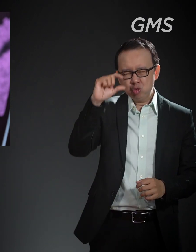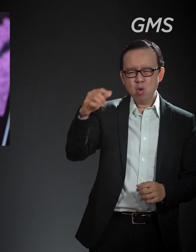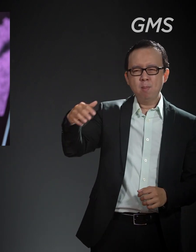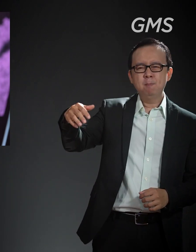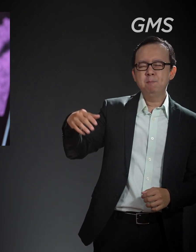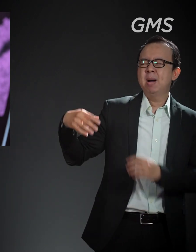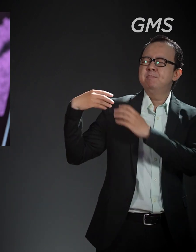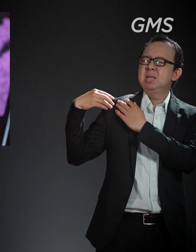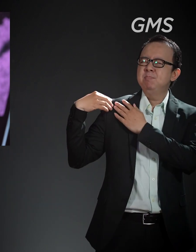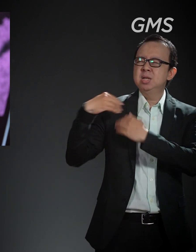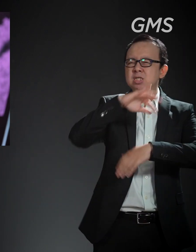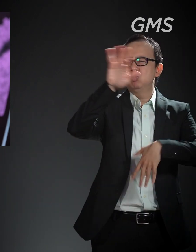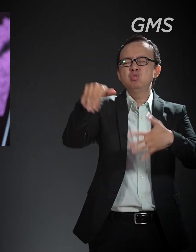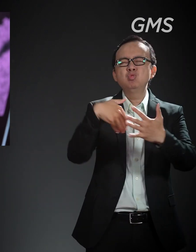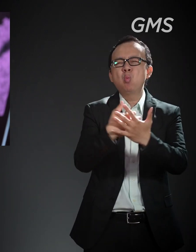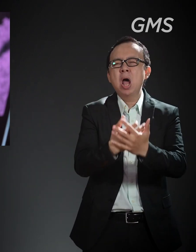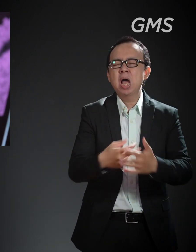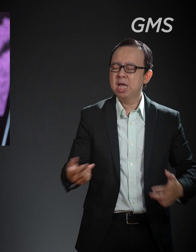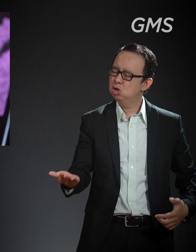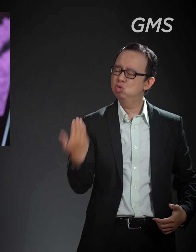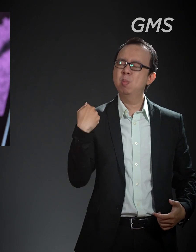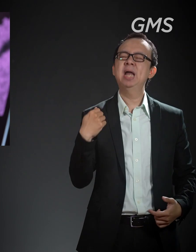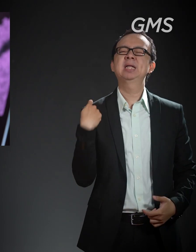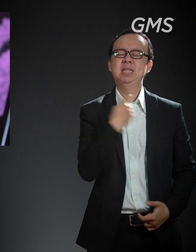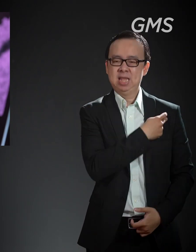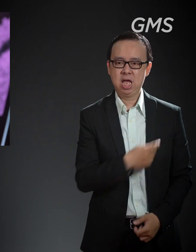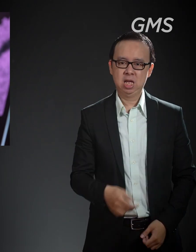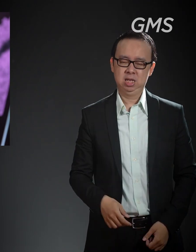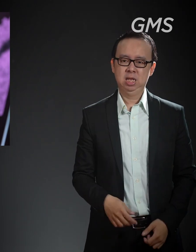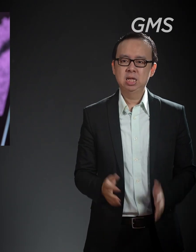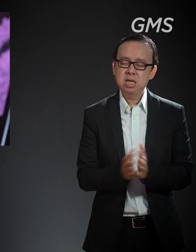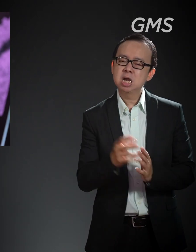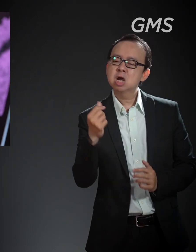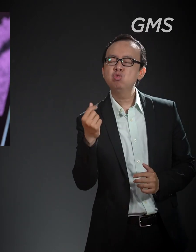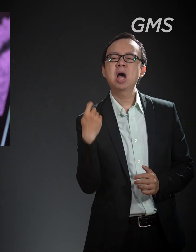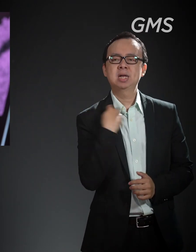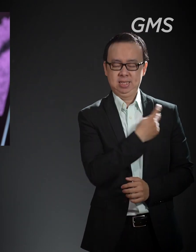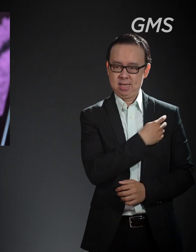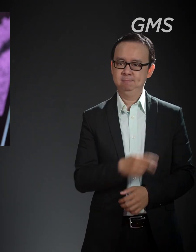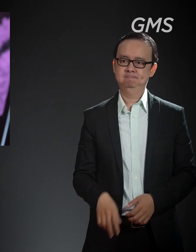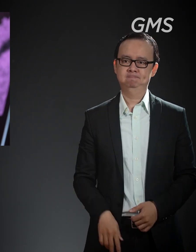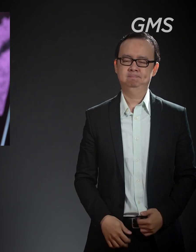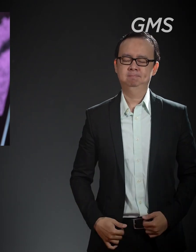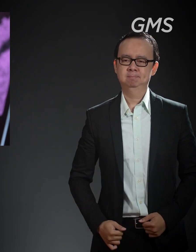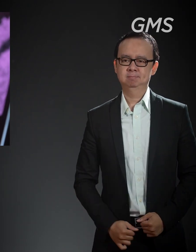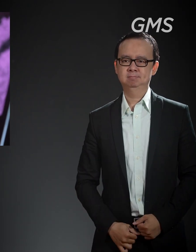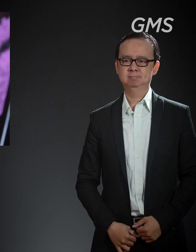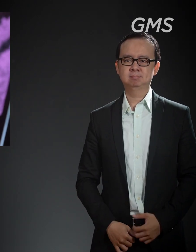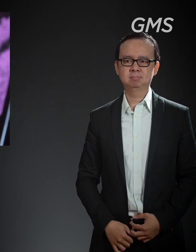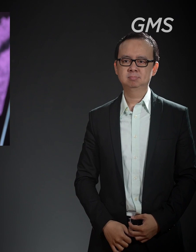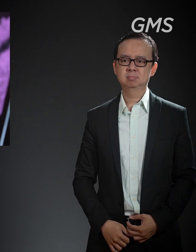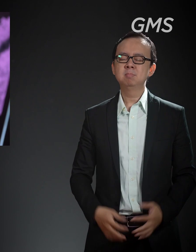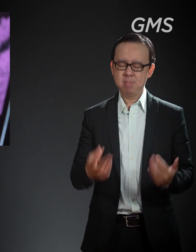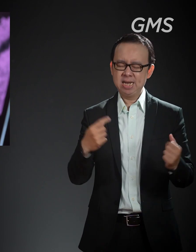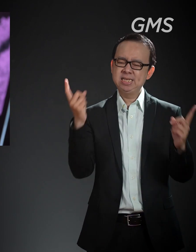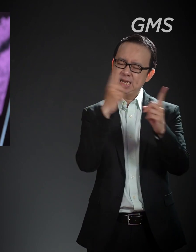ini. Tanpa kecuali kehidupan, keuangan kita. Jangan jadikan mamon Tuhan. Jadikan